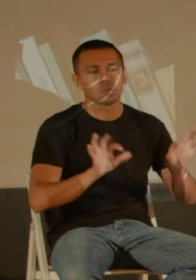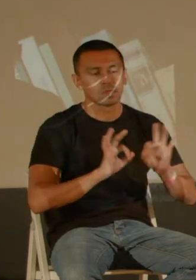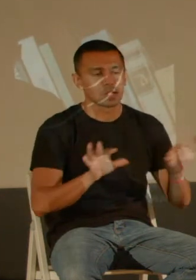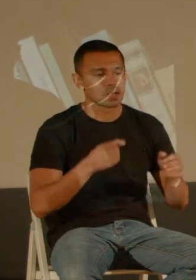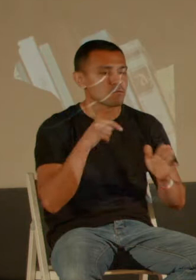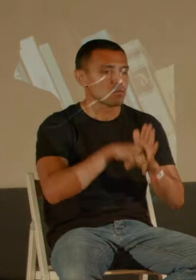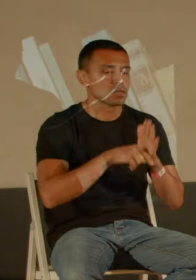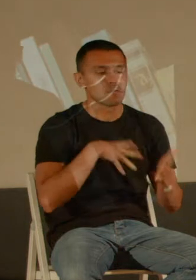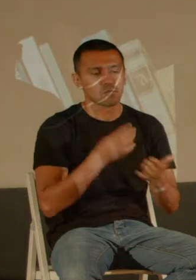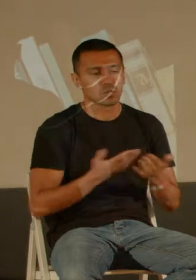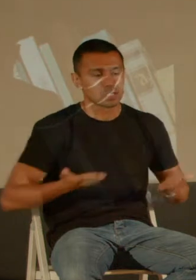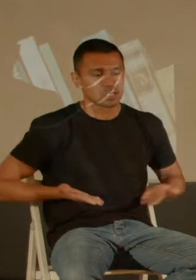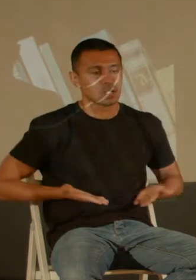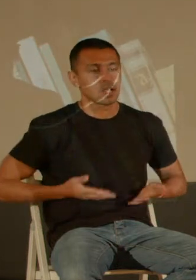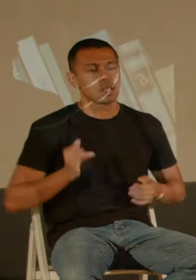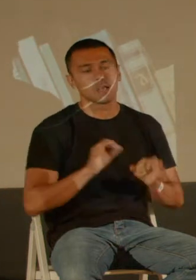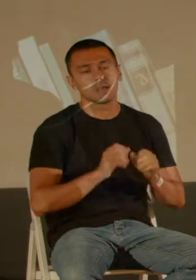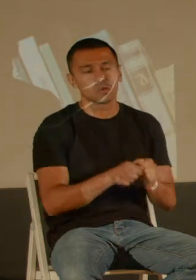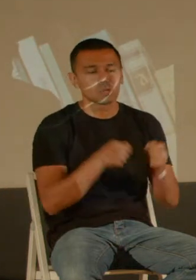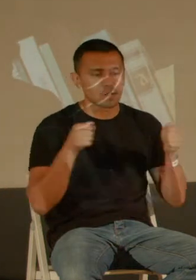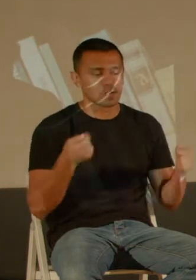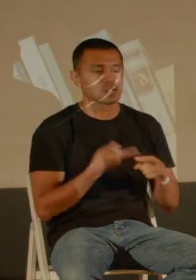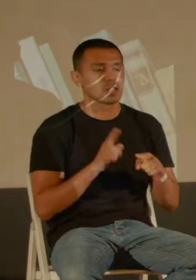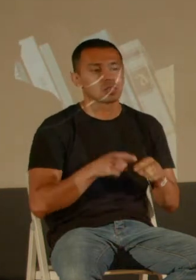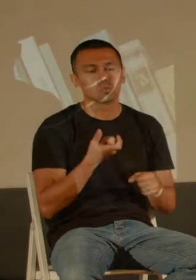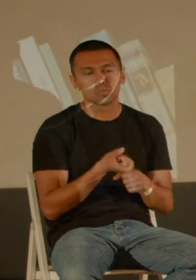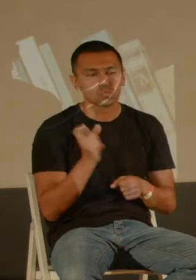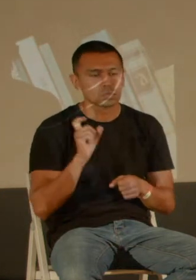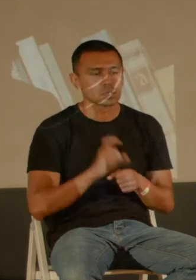розповідає це в контексті свого життя і розкриває це дуже